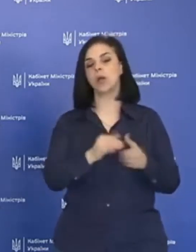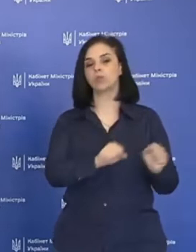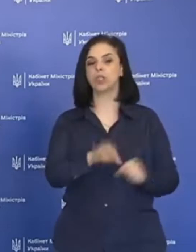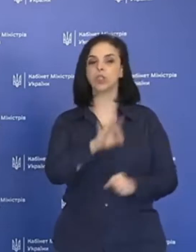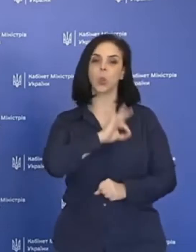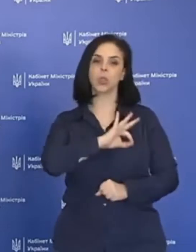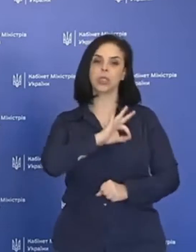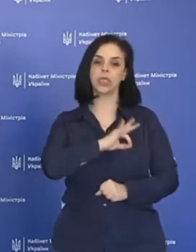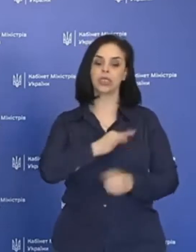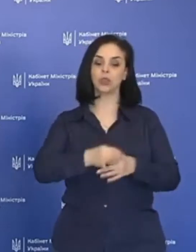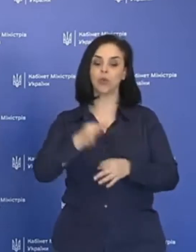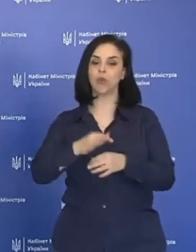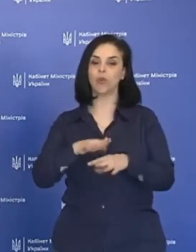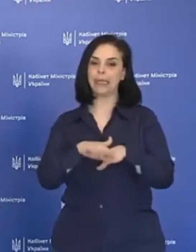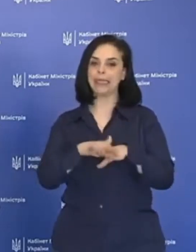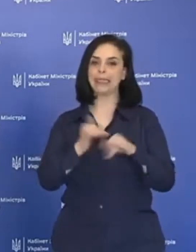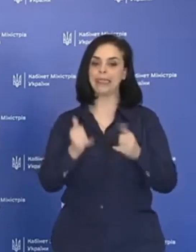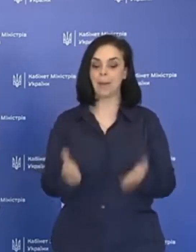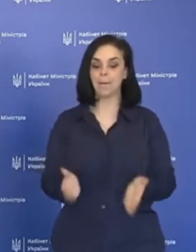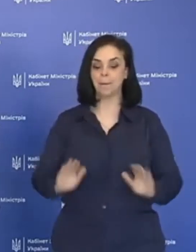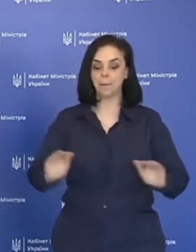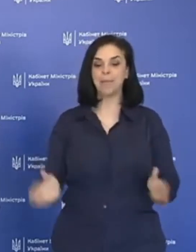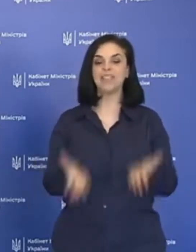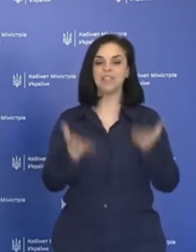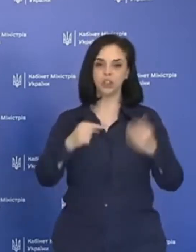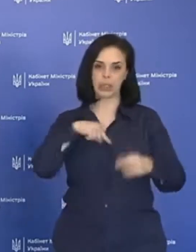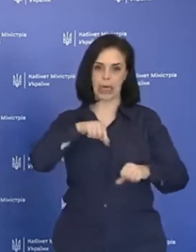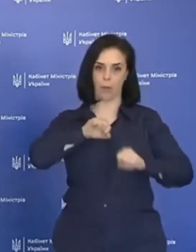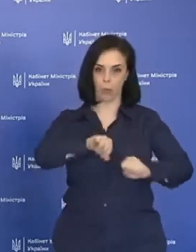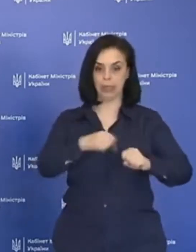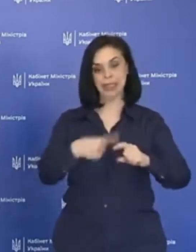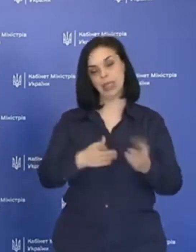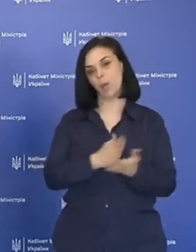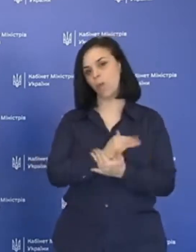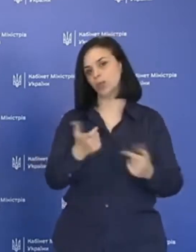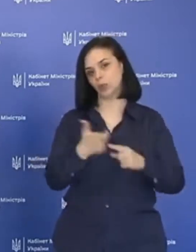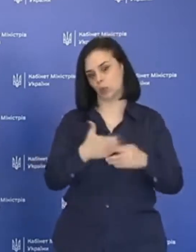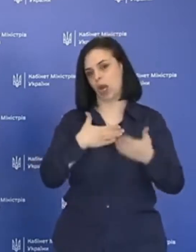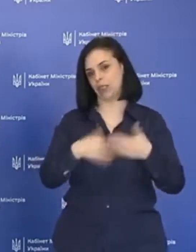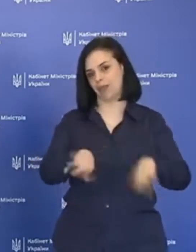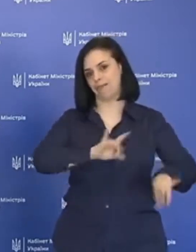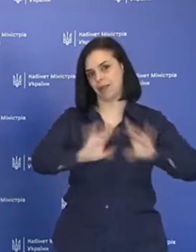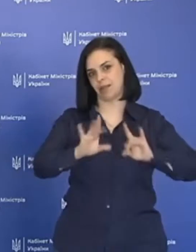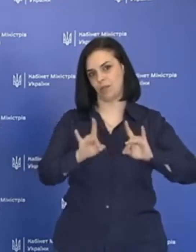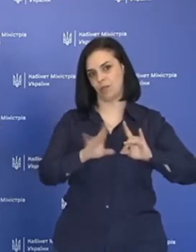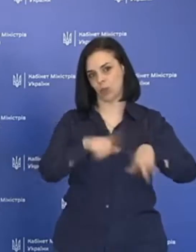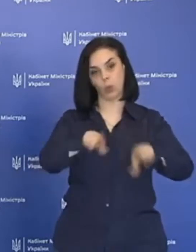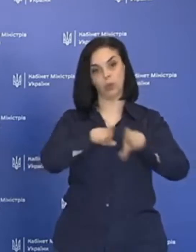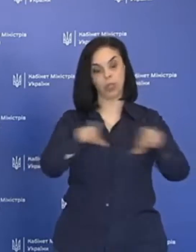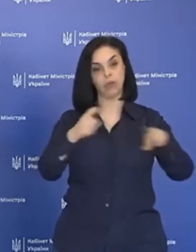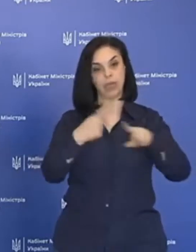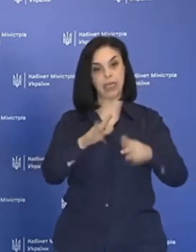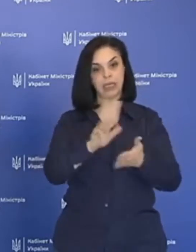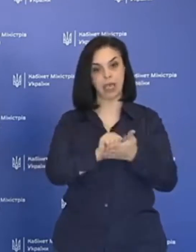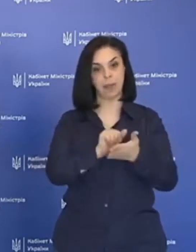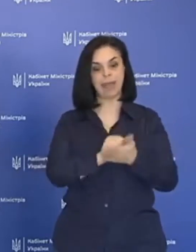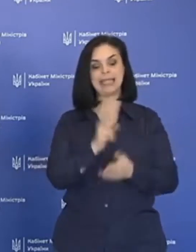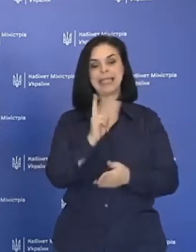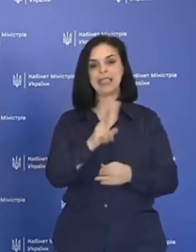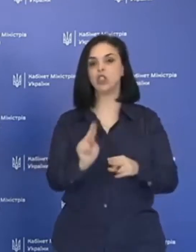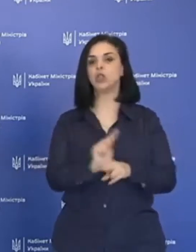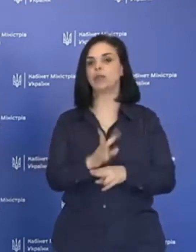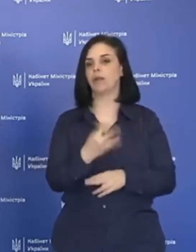можливість скористатися стовбуровими клітинами для підвищення імунітету. Ця послуга дуже активно рекламується установами, які займаються